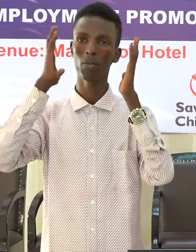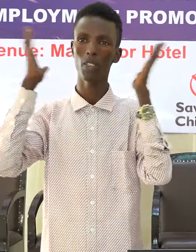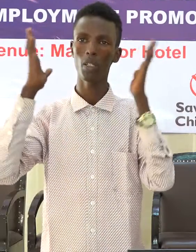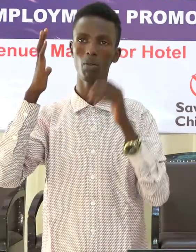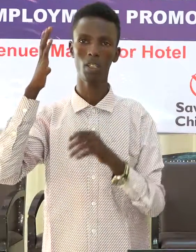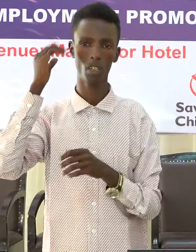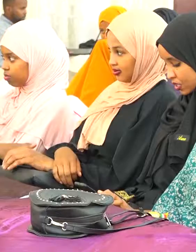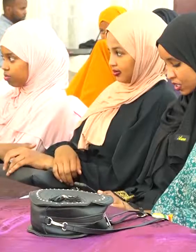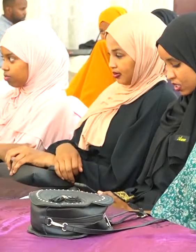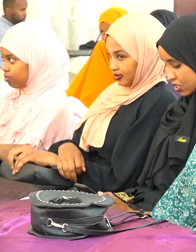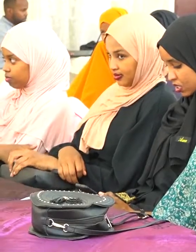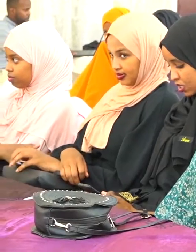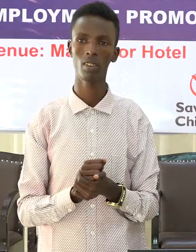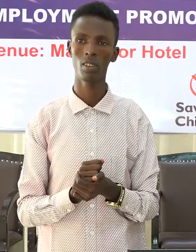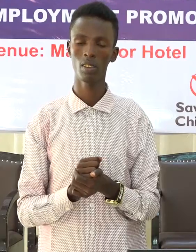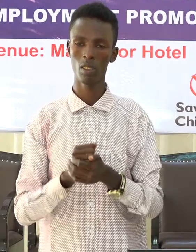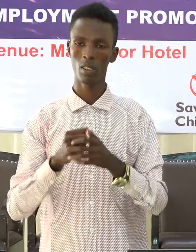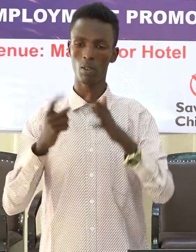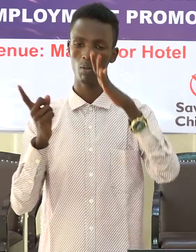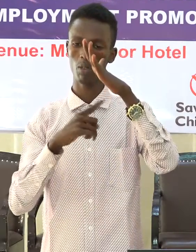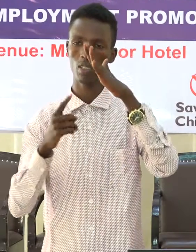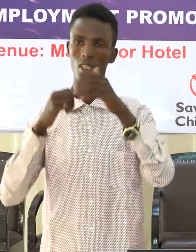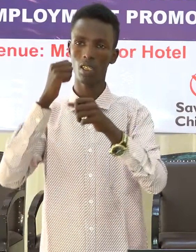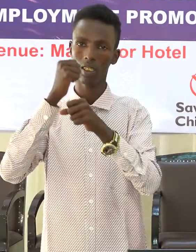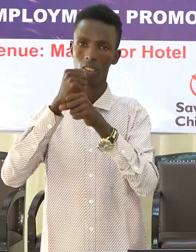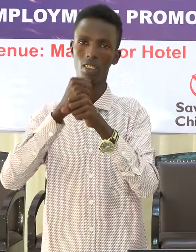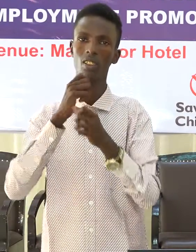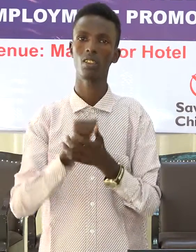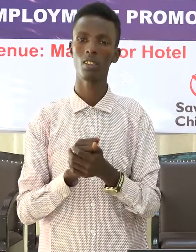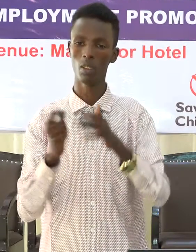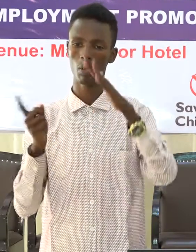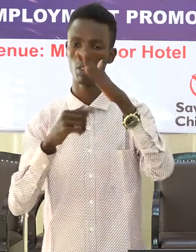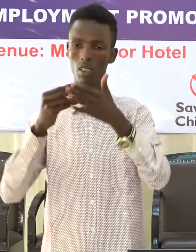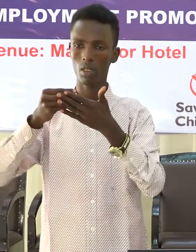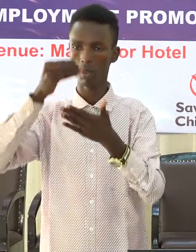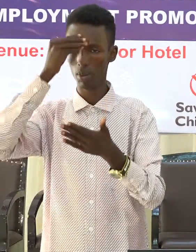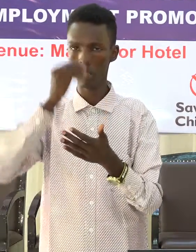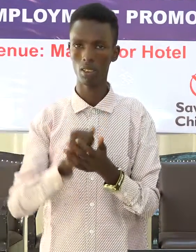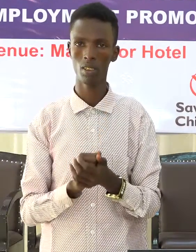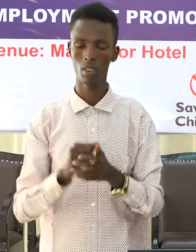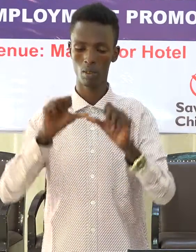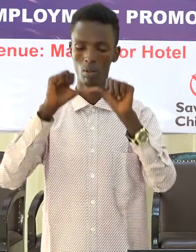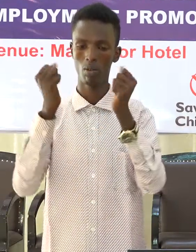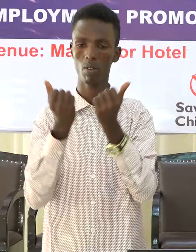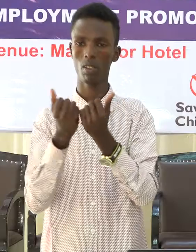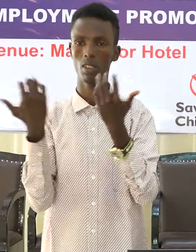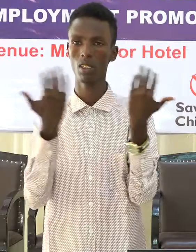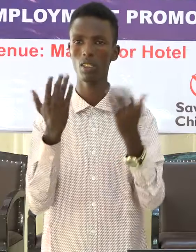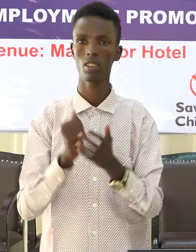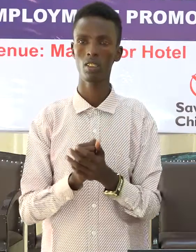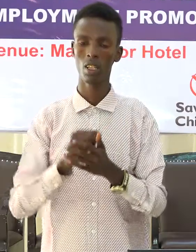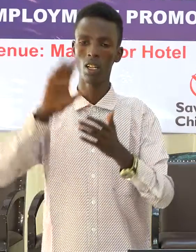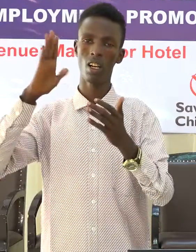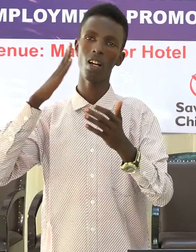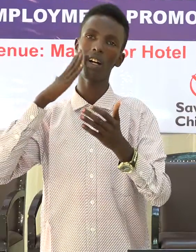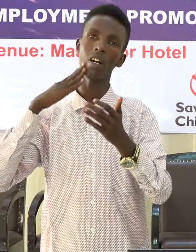Soomaaliland wasaaradda shaqada iyo arrimaha qoyska wasaaradda waxbarashada ururada dhalinyarada hay'adaha caalamiga